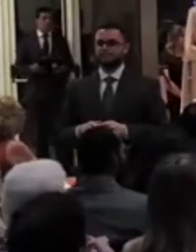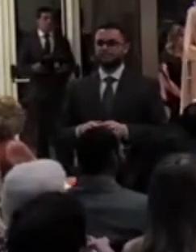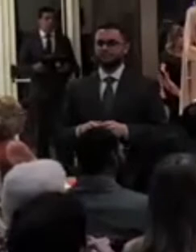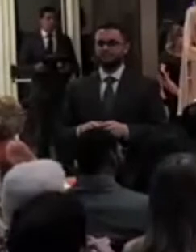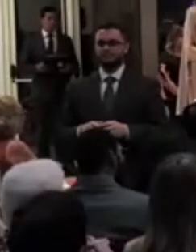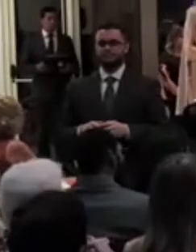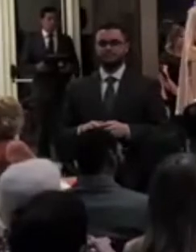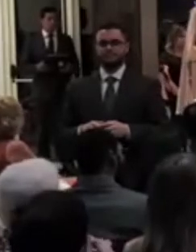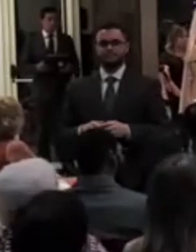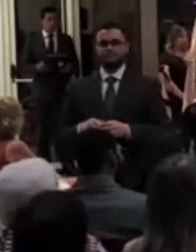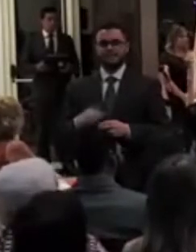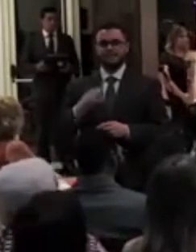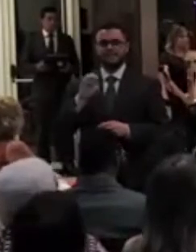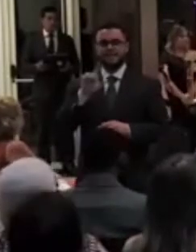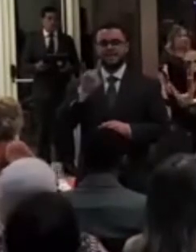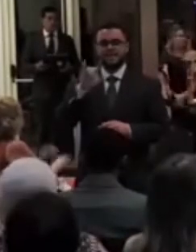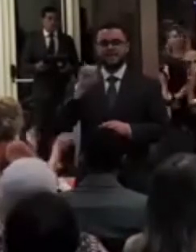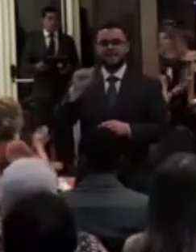Célia Zenaide.